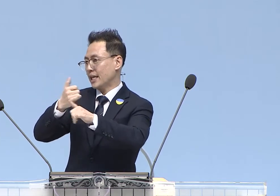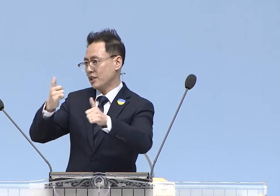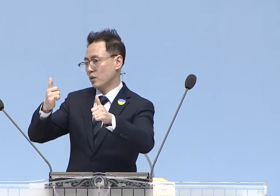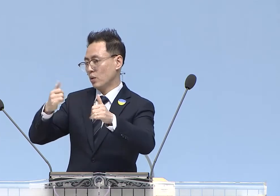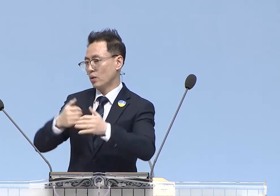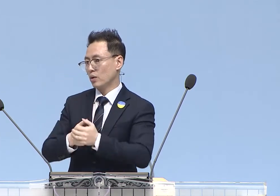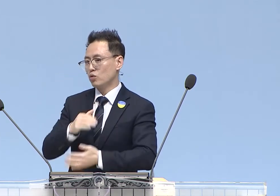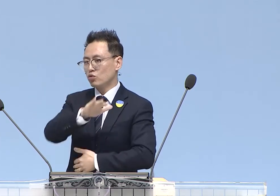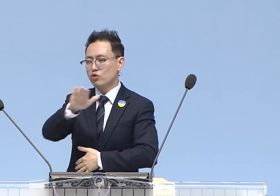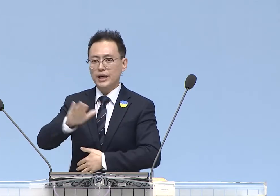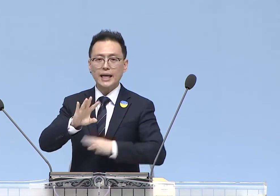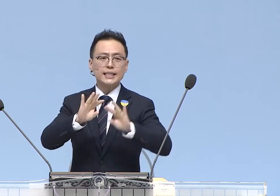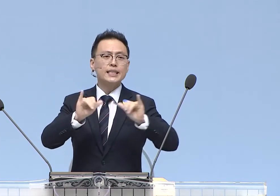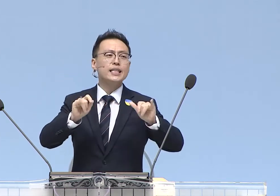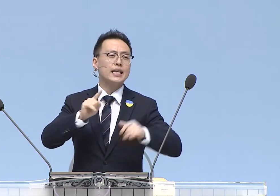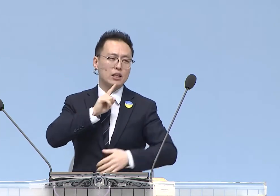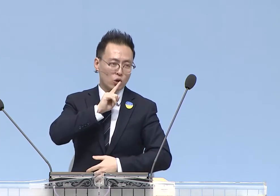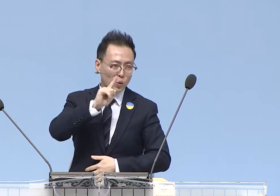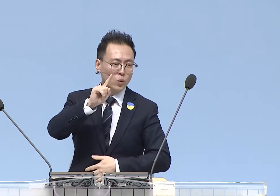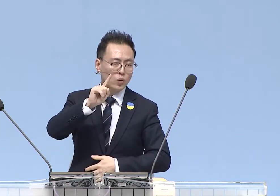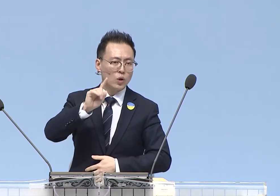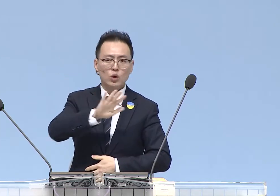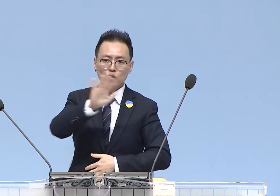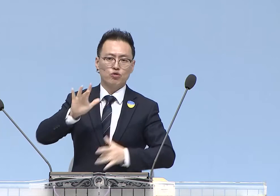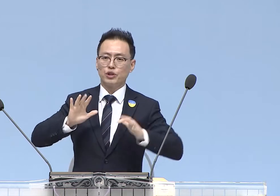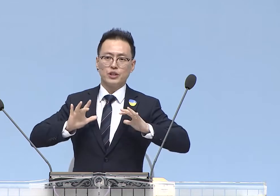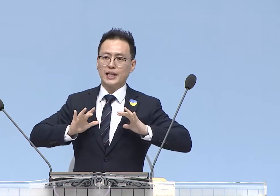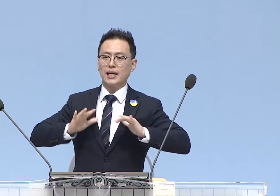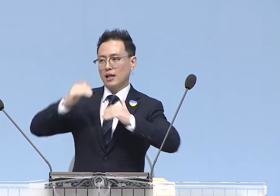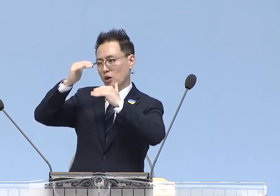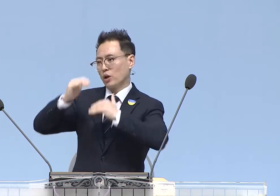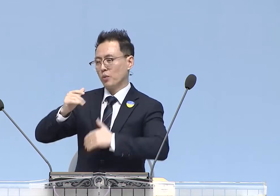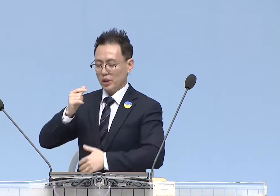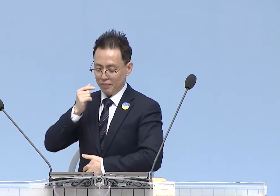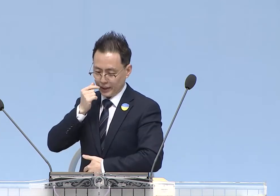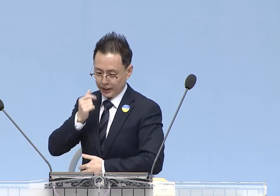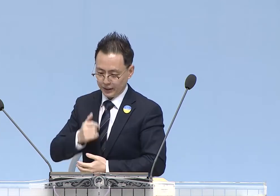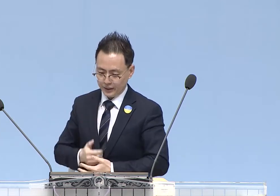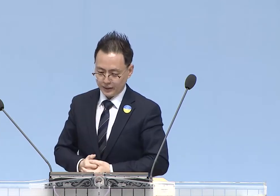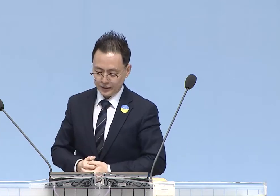토기장이이시고 우리가 진흙이라는 것도 우리는 자랑할 내용이 못 됩니다.